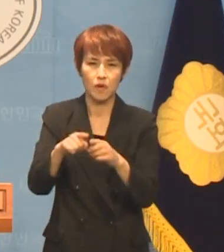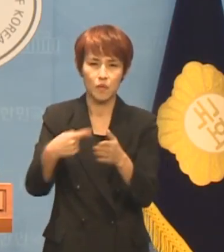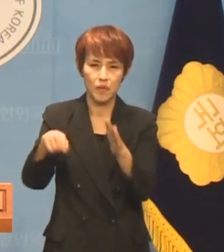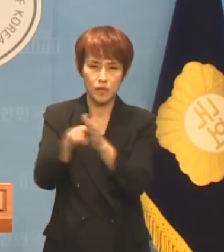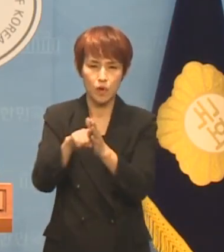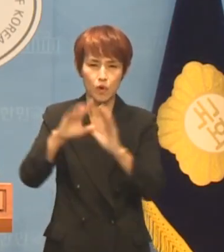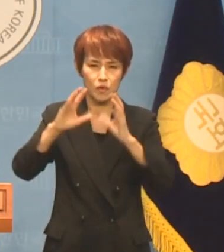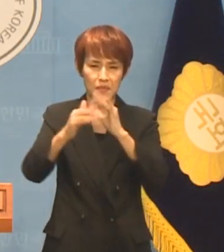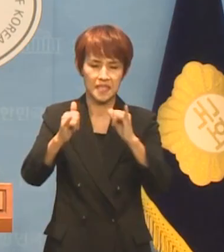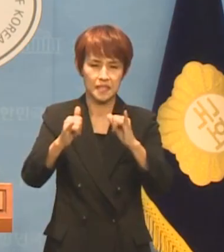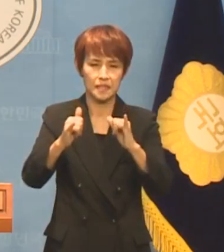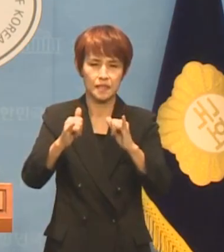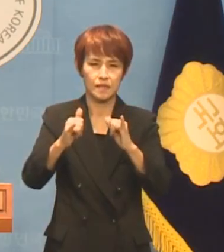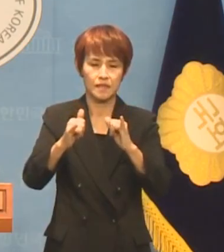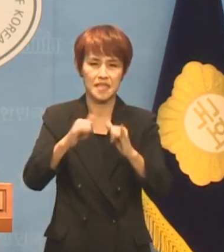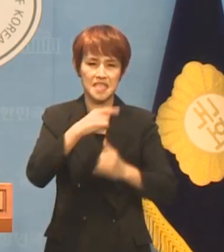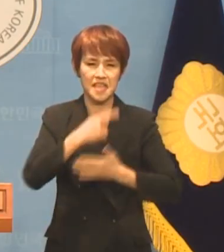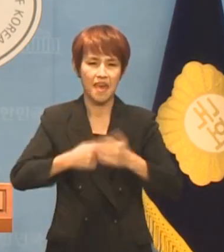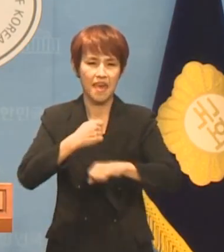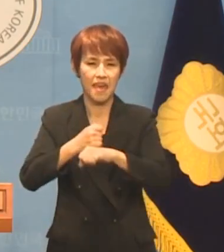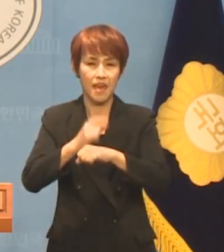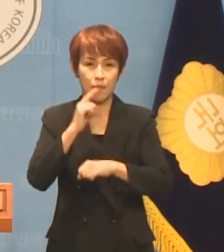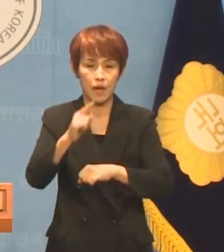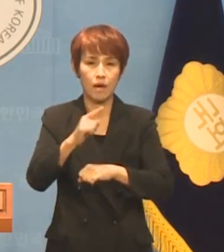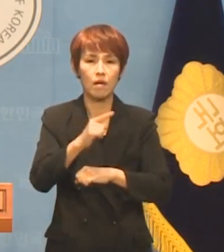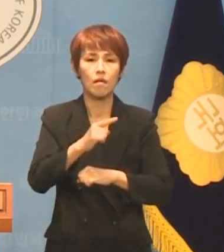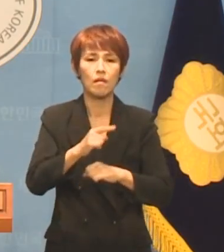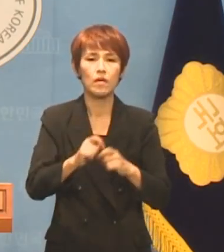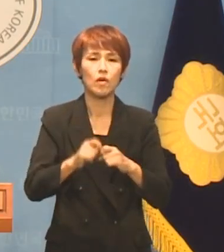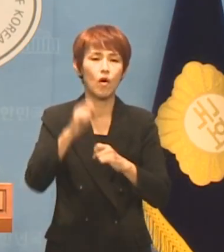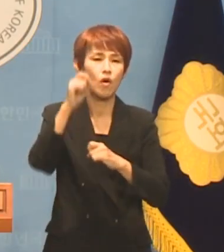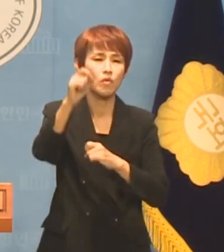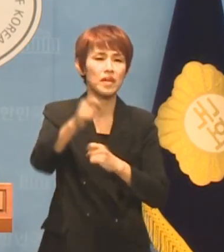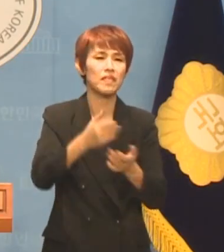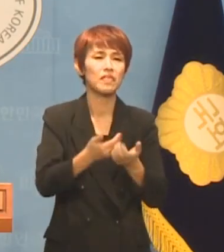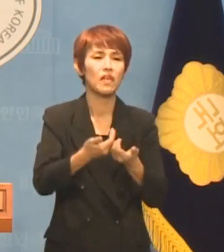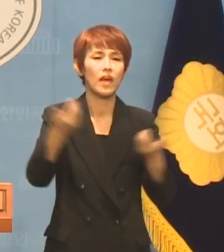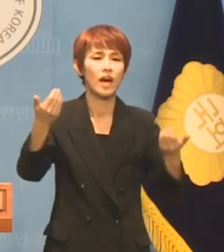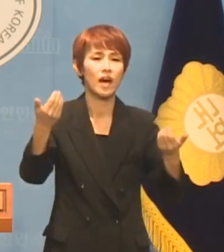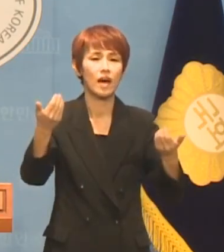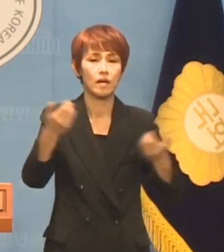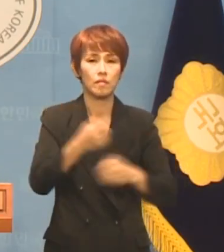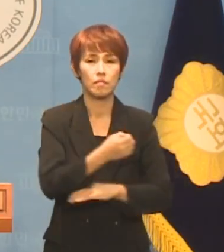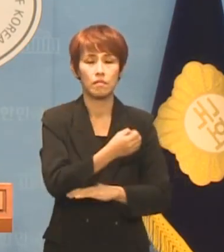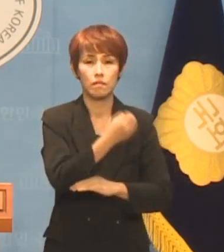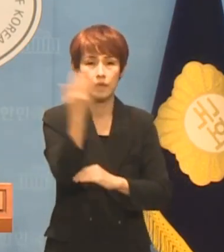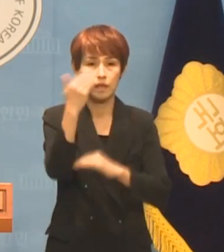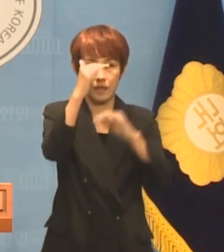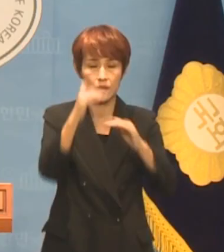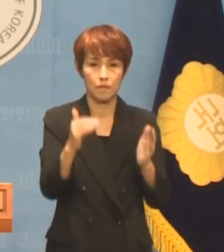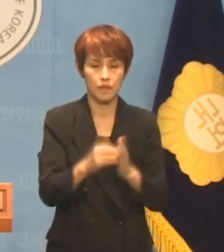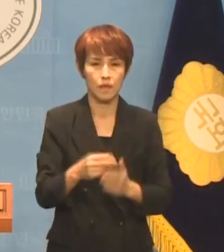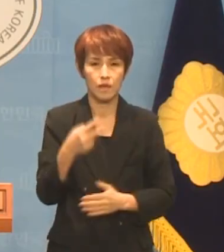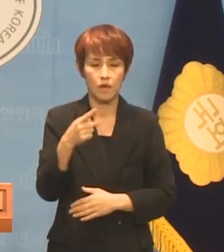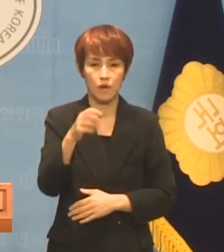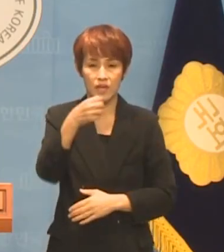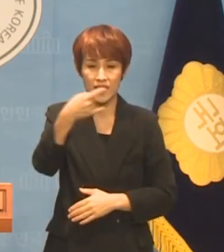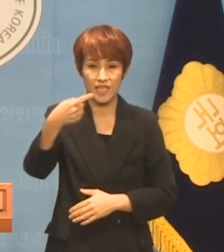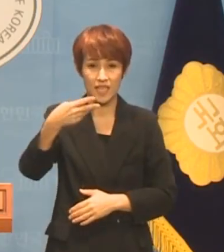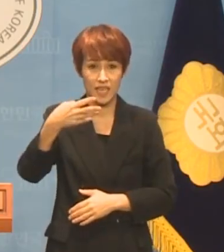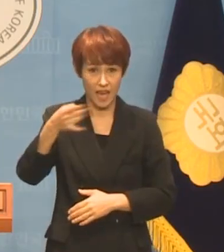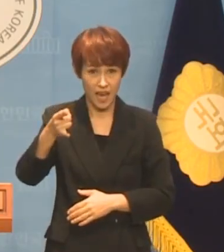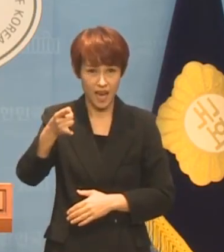요구하면 영구히 떠나 2024년 12월 21일에 방송이 됐었습니다. 더 힐의 기사가